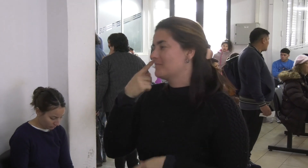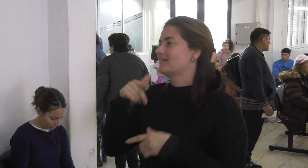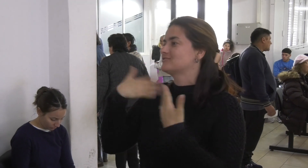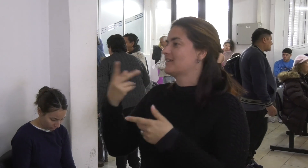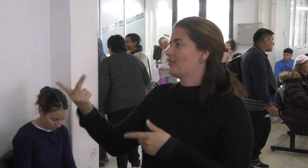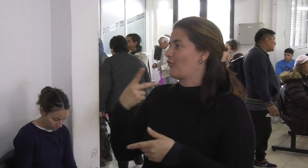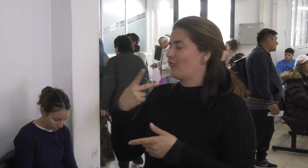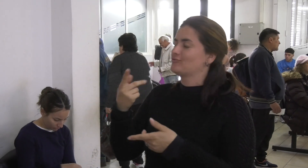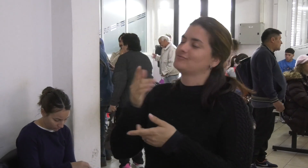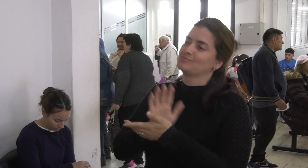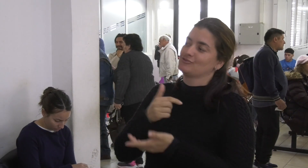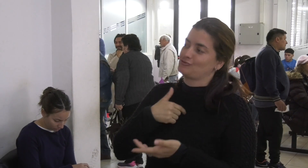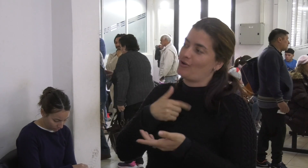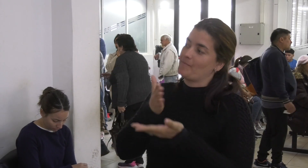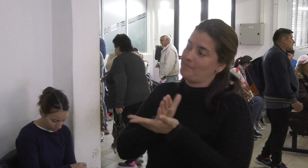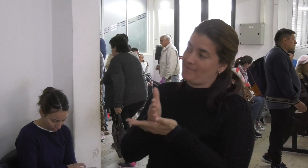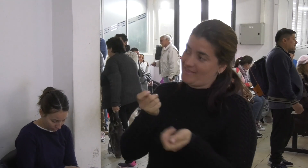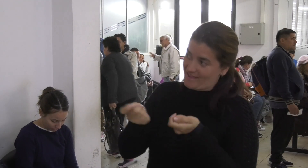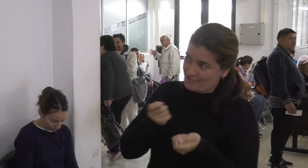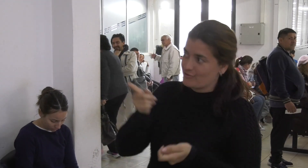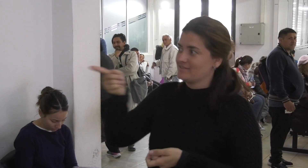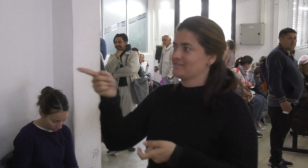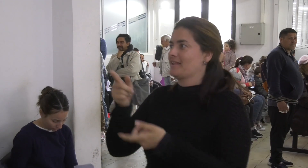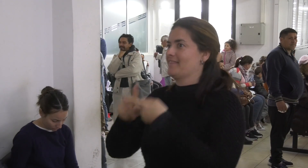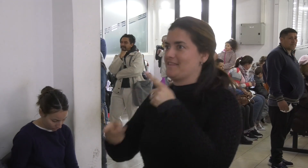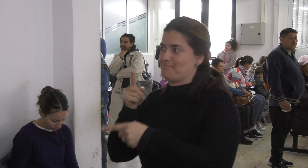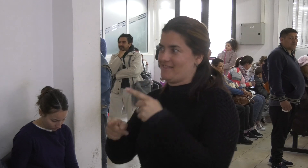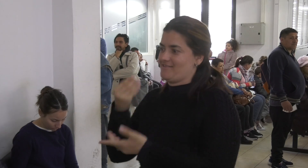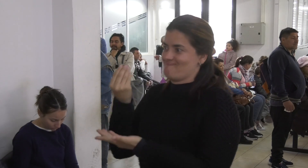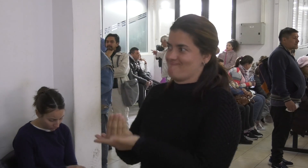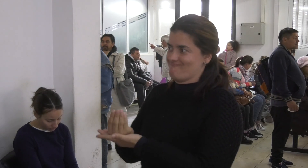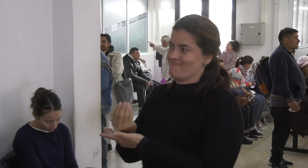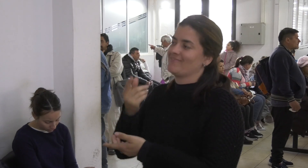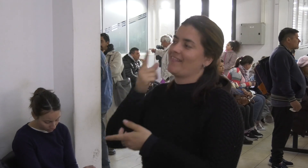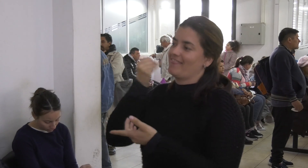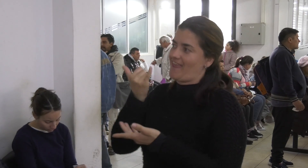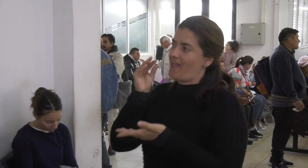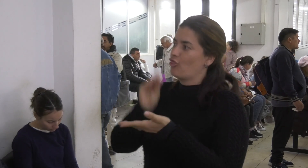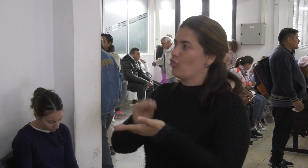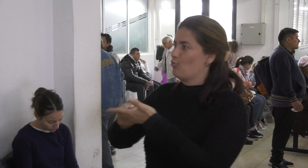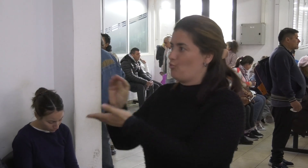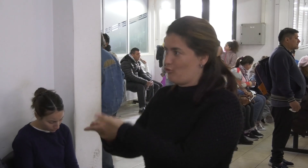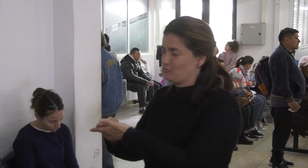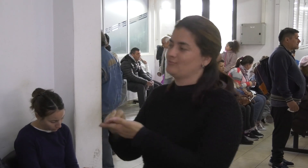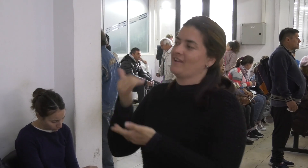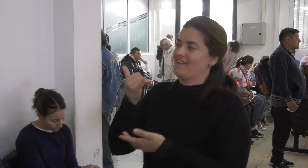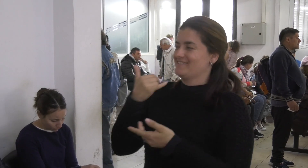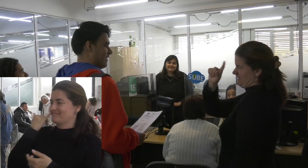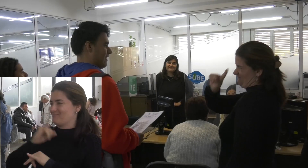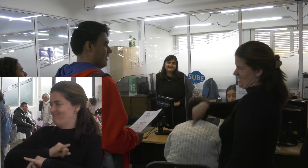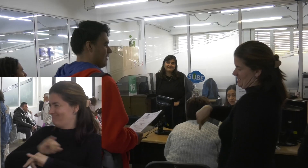condiciones la tarjeta SUBE. Agradecemos a la municipalidad. Yo estoy trabajando como mediadora sorda, en este caso está la intérprete.